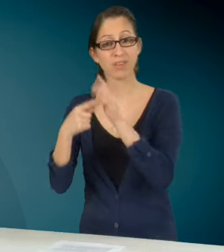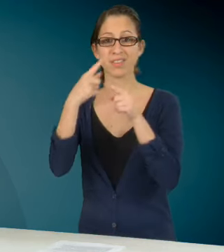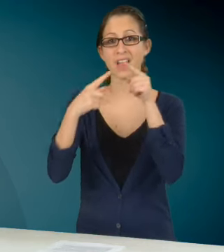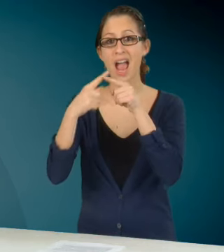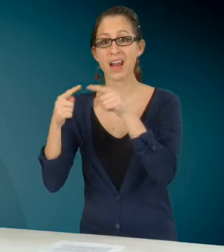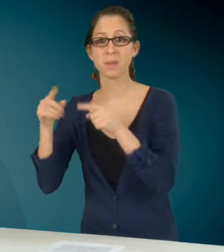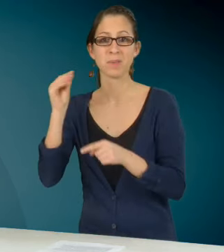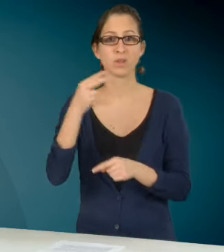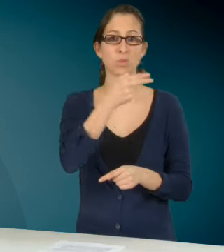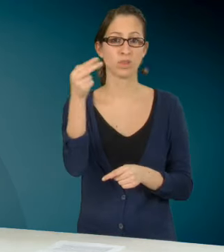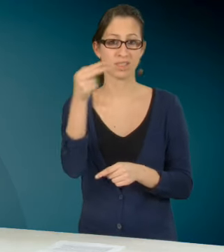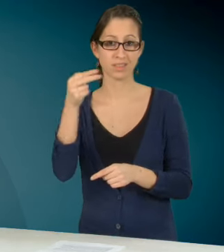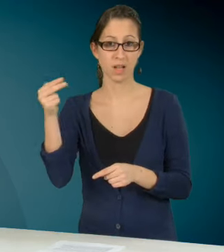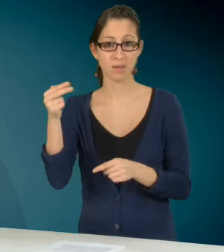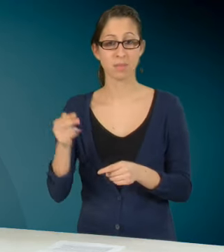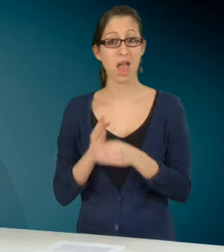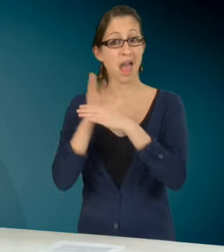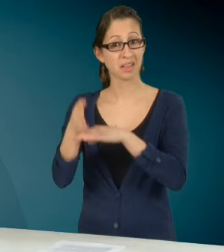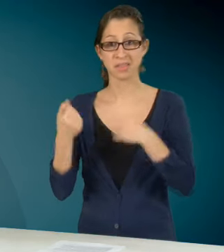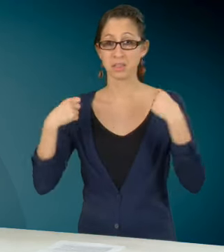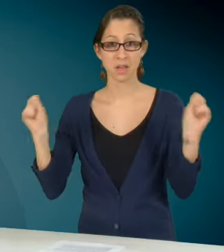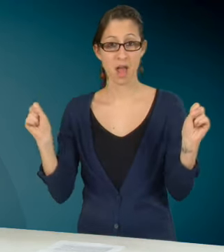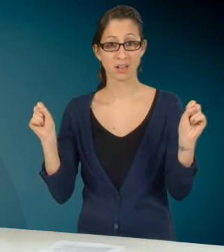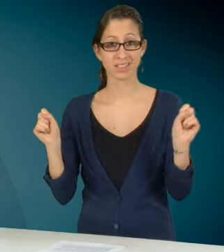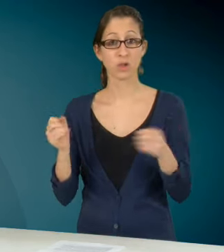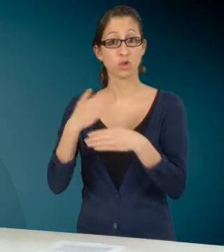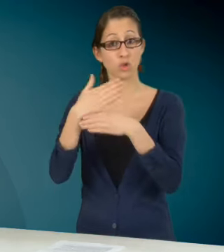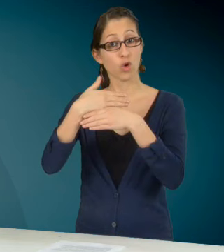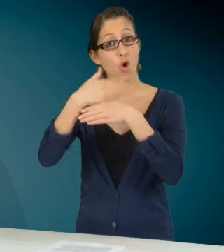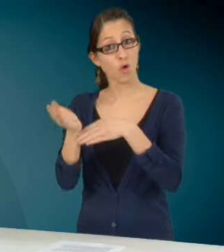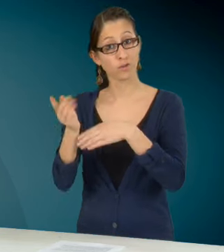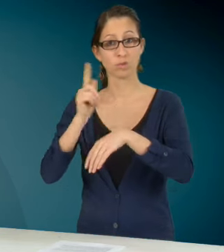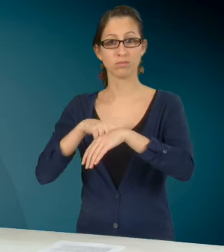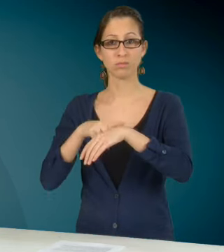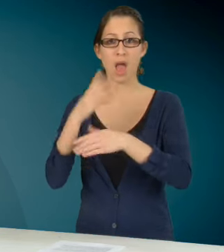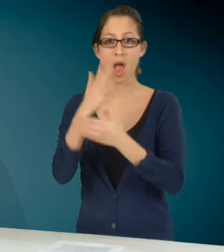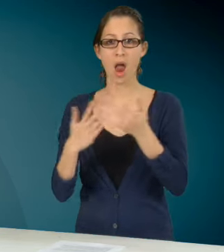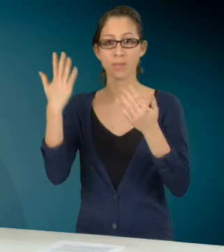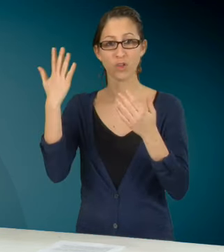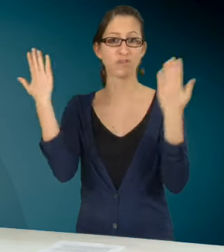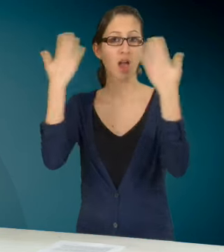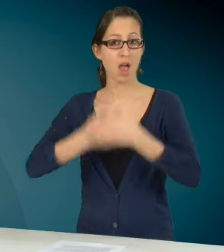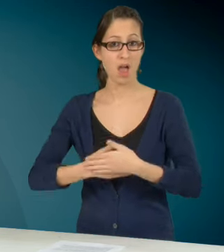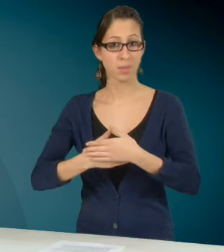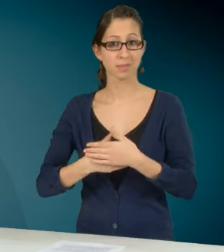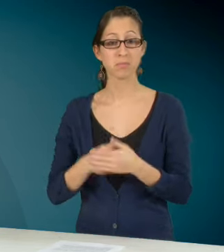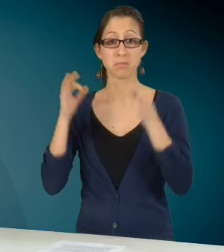filme werden mit untertiteln gezeigt der eintritt ist gratis und die türöffnung ist um halb fünf uhr abends die